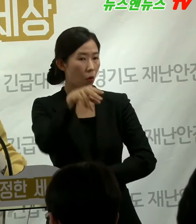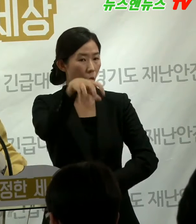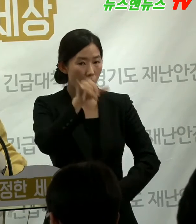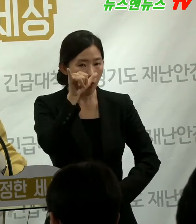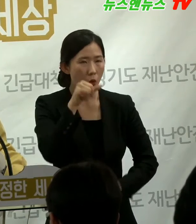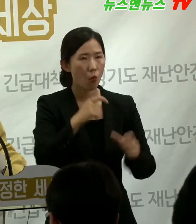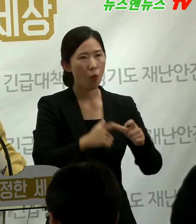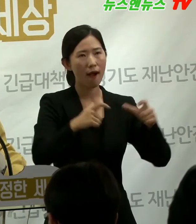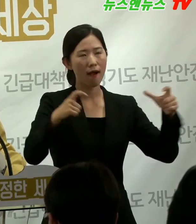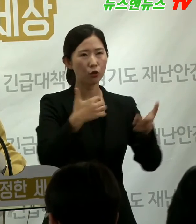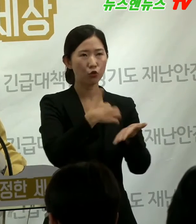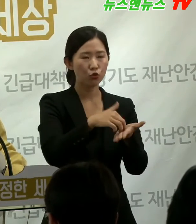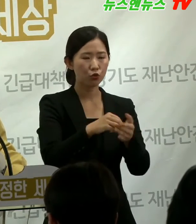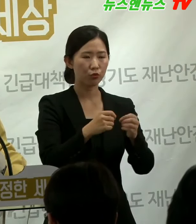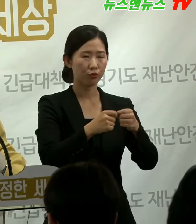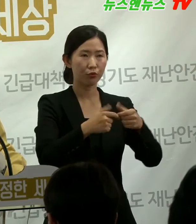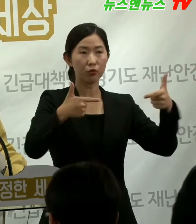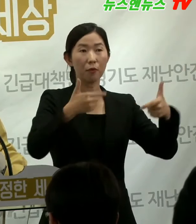오길 기대합니다.